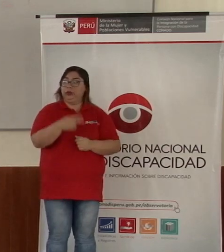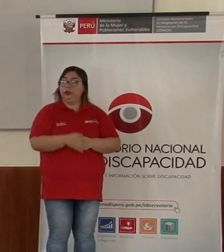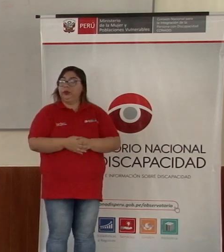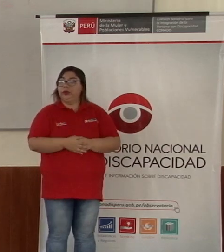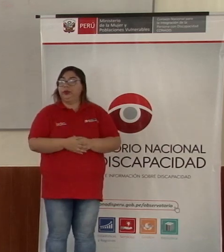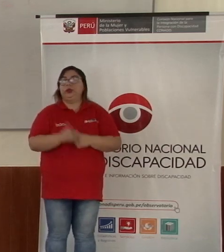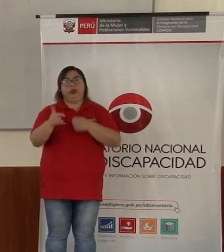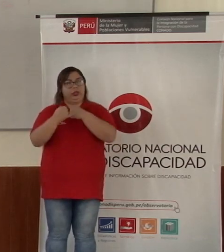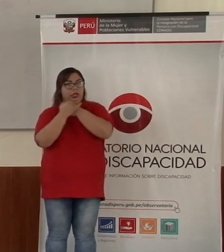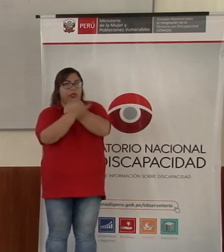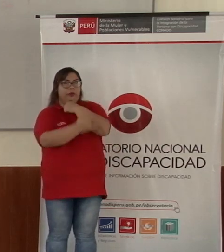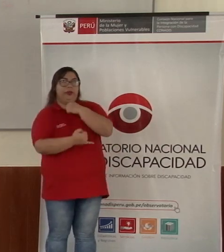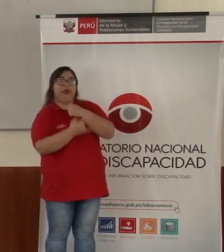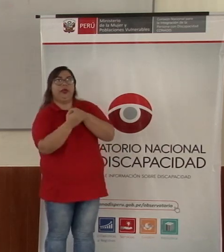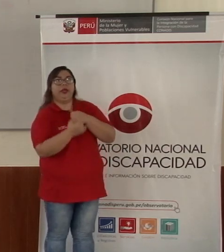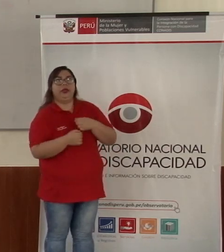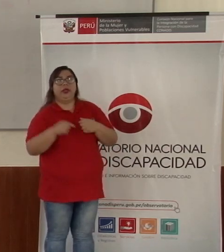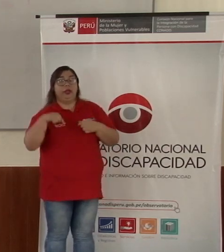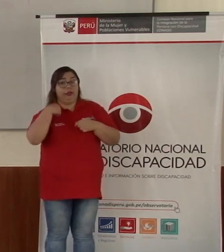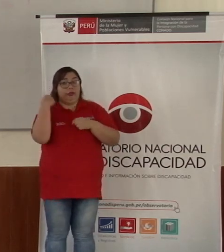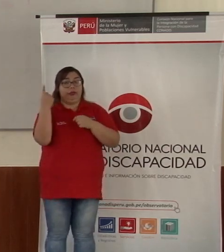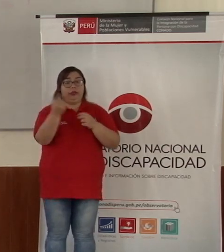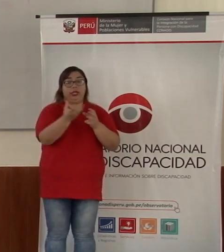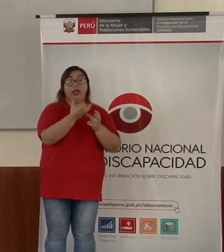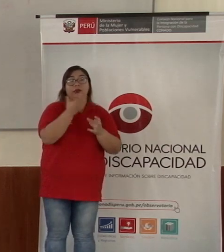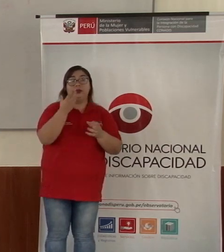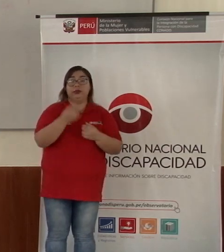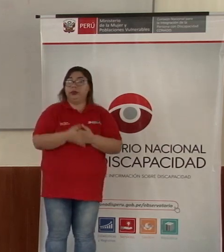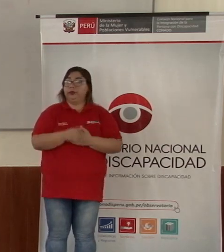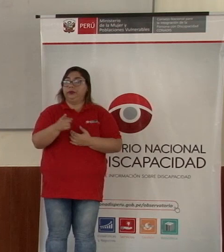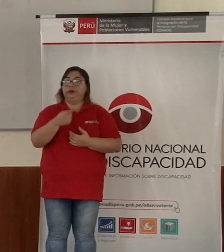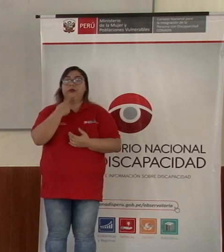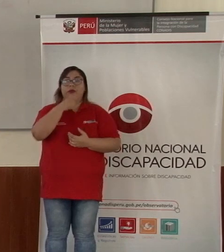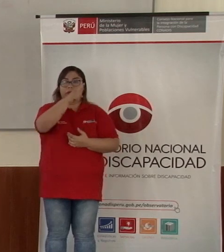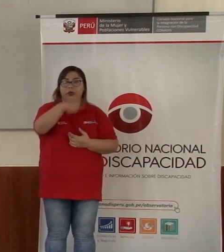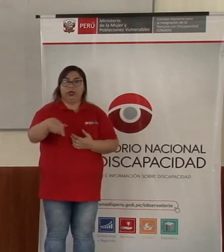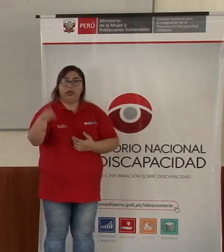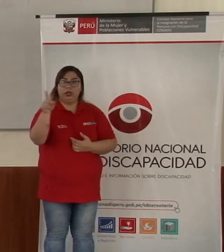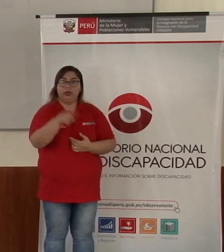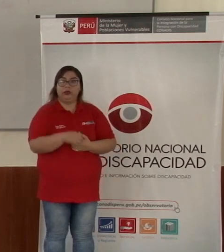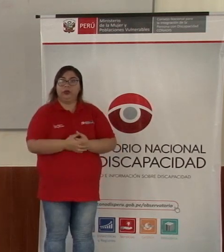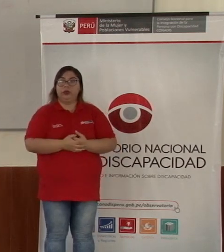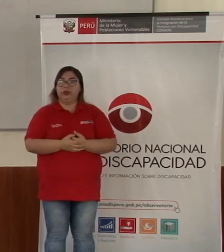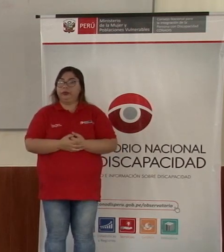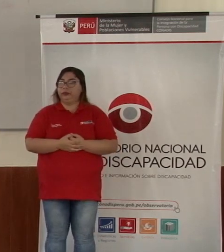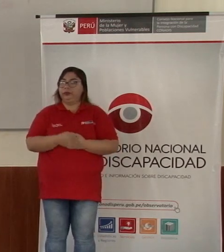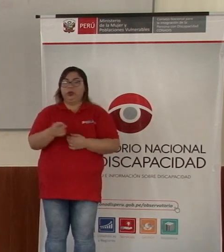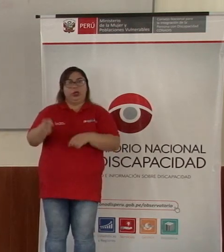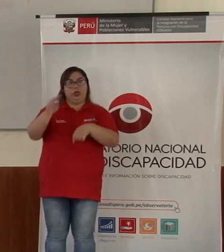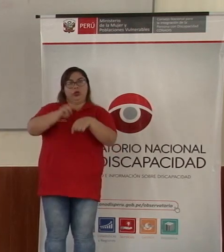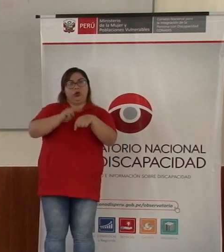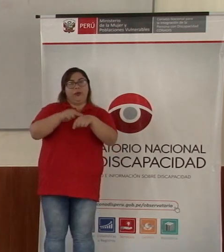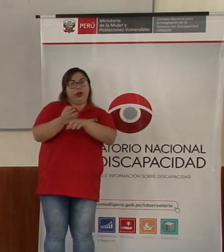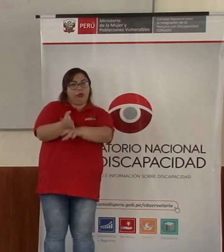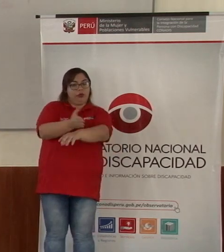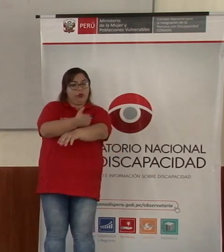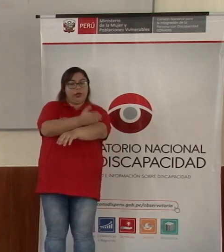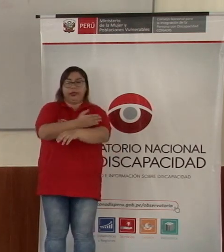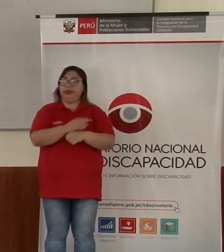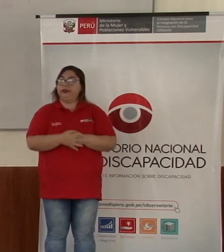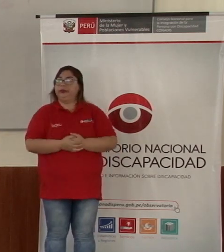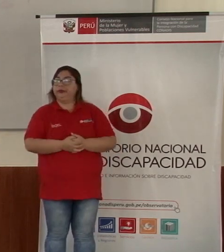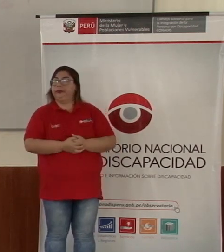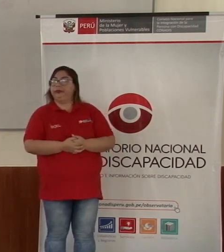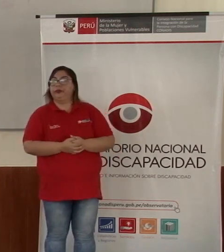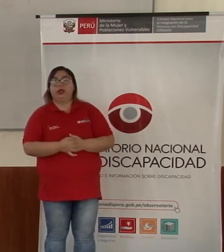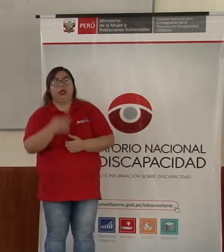Convención Interamericana, dentro del marco constitucional, declaran nula esa sentencia y todo retorna a su estado original.